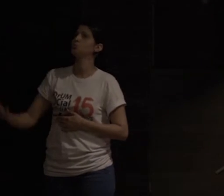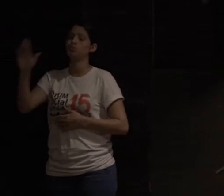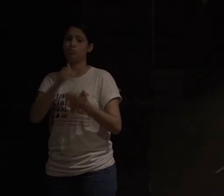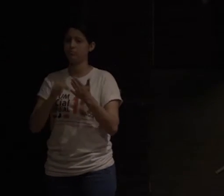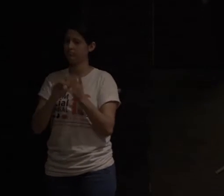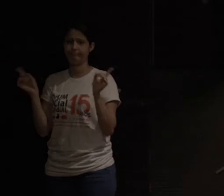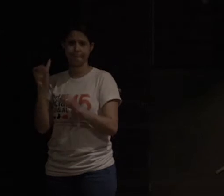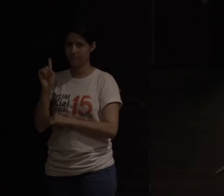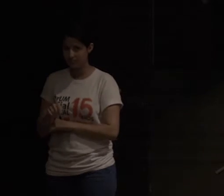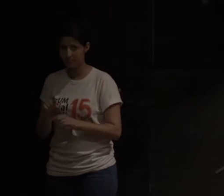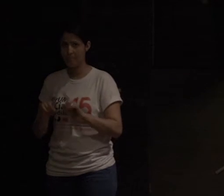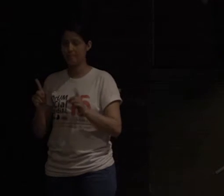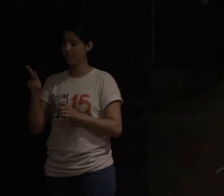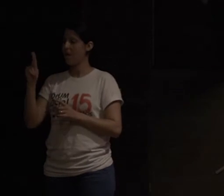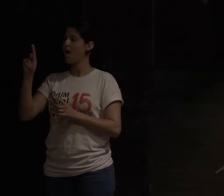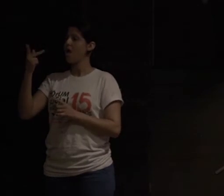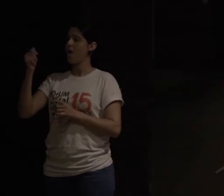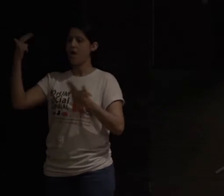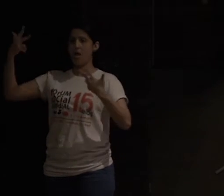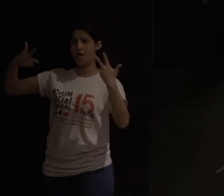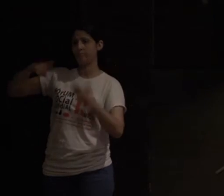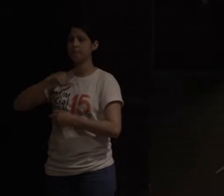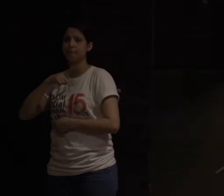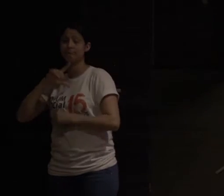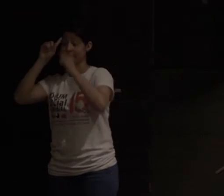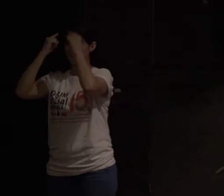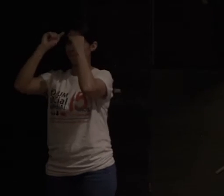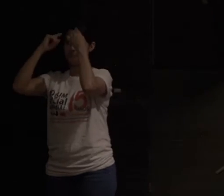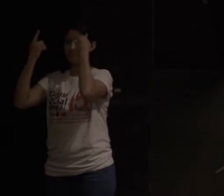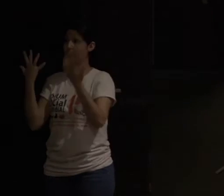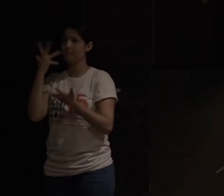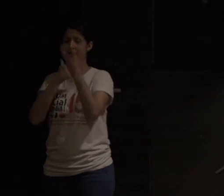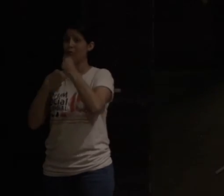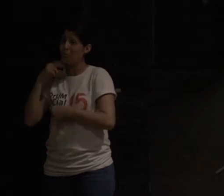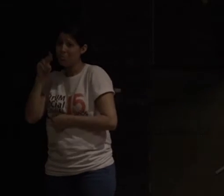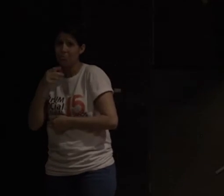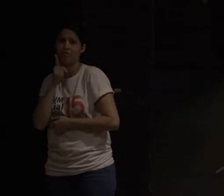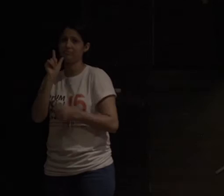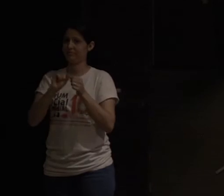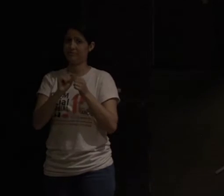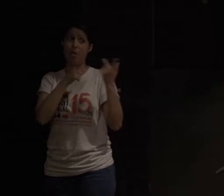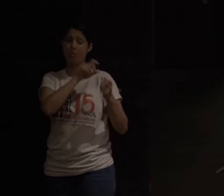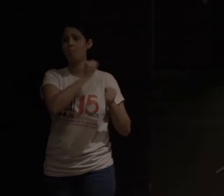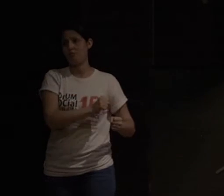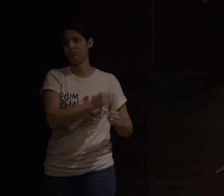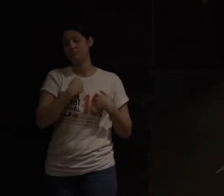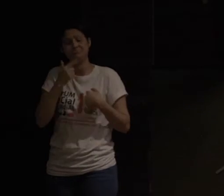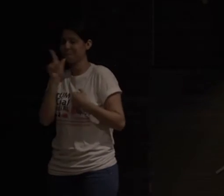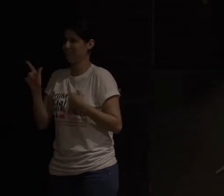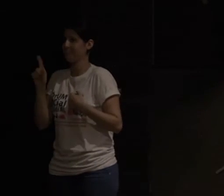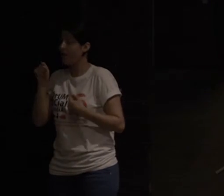intelectual de retaguarda, o rapper agarra naquela ideia e faz uma coisa maravilhosa que eu nunca poderia fazer. É